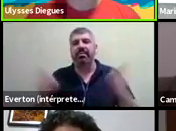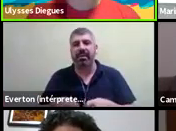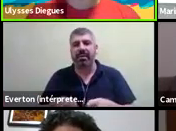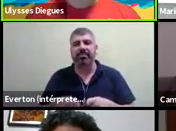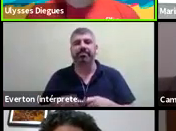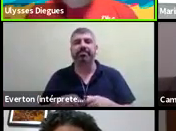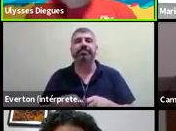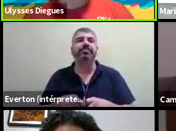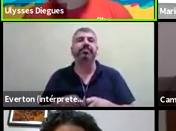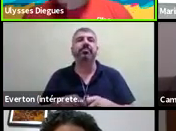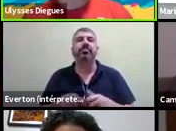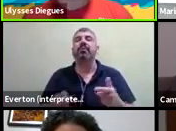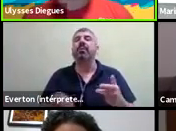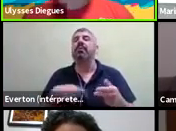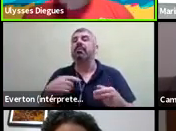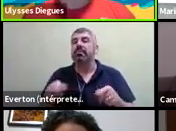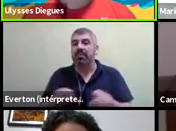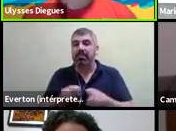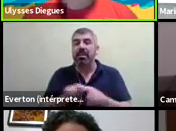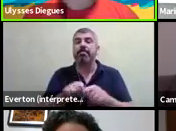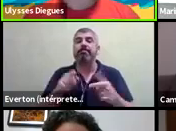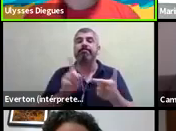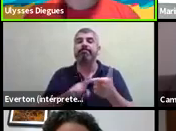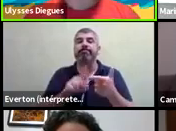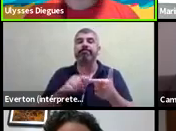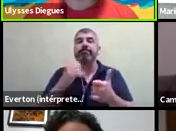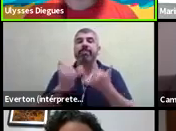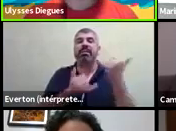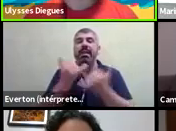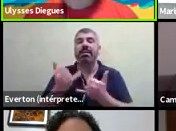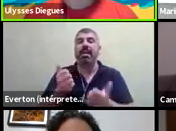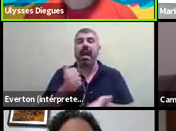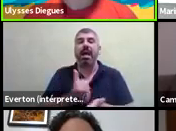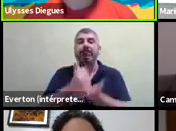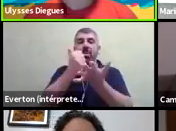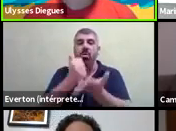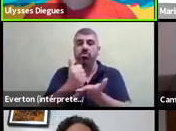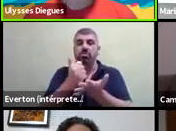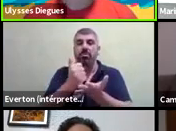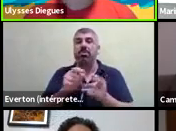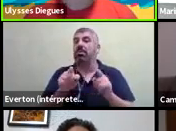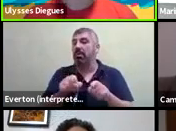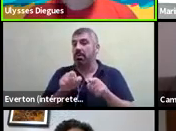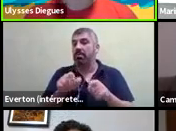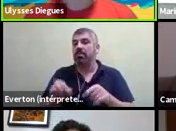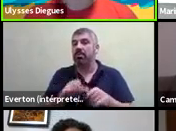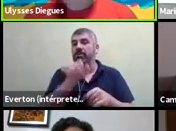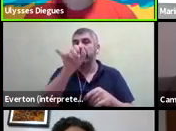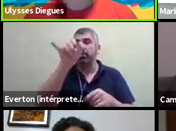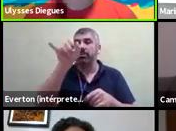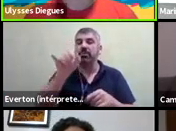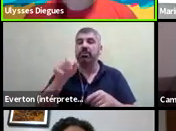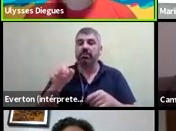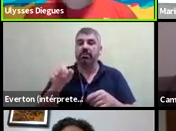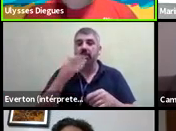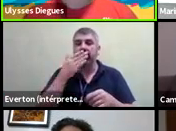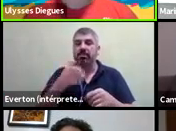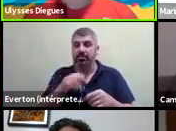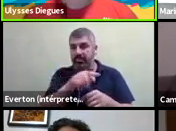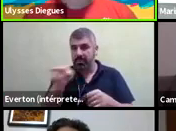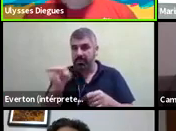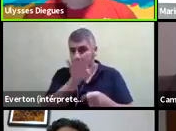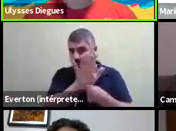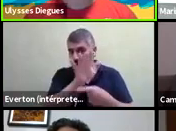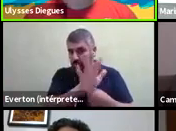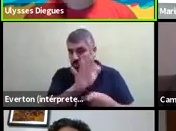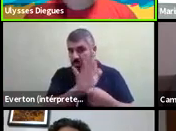participar. Nós temos a Brincada de Apoio, que é extremamente importante. Nós pedimos aí a ajuda de vocês, quem puder, para